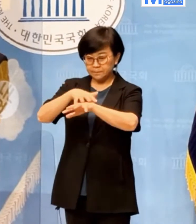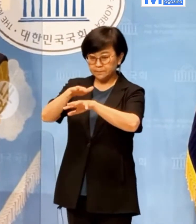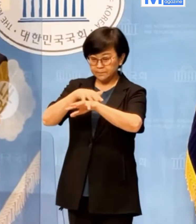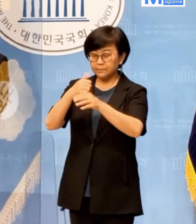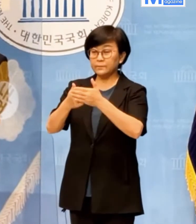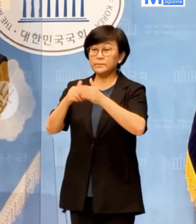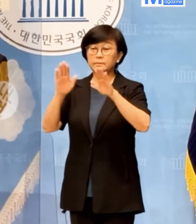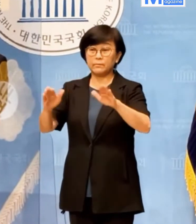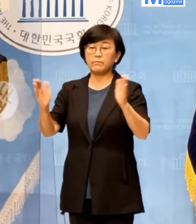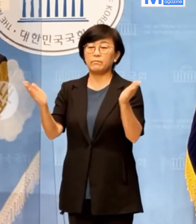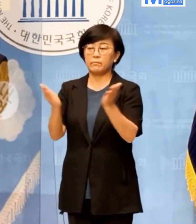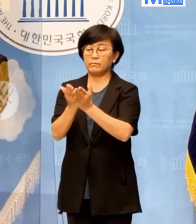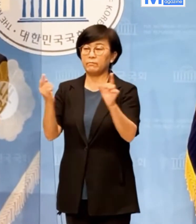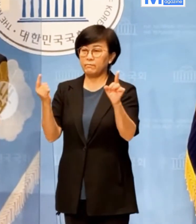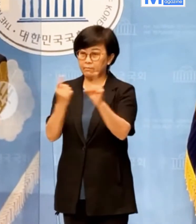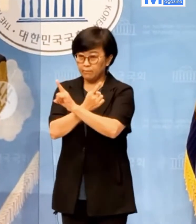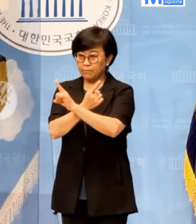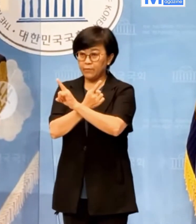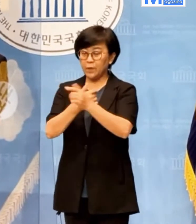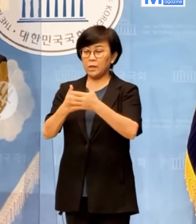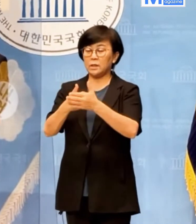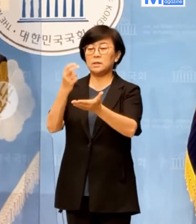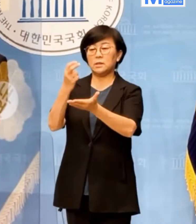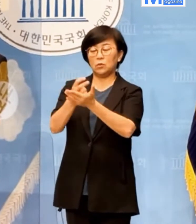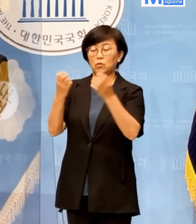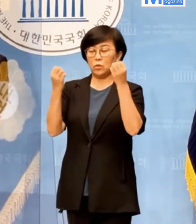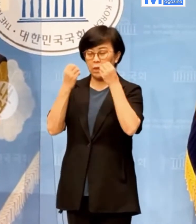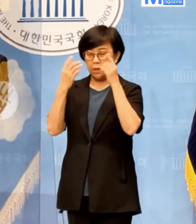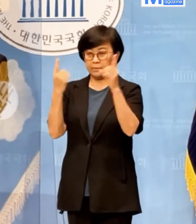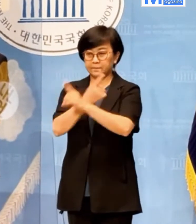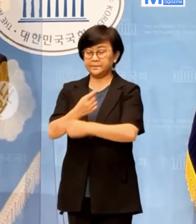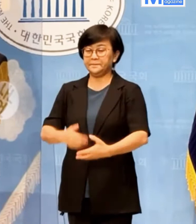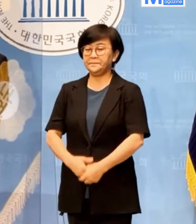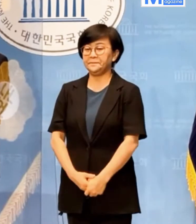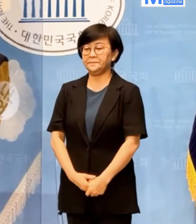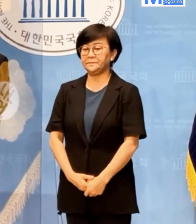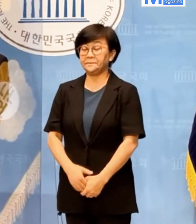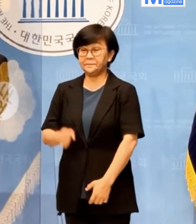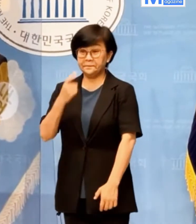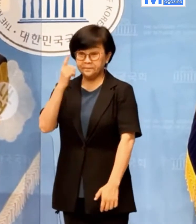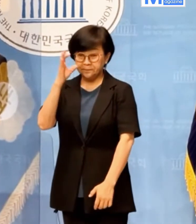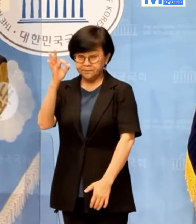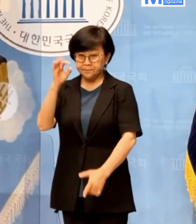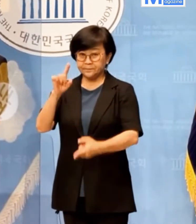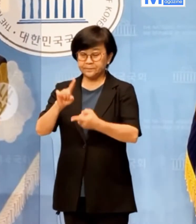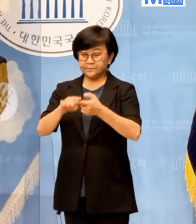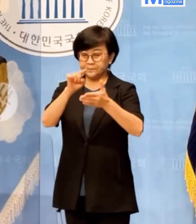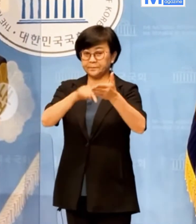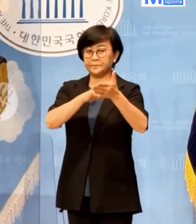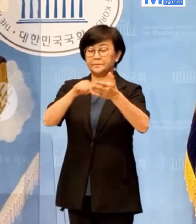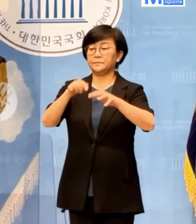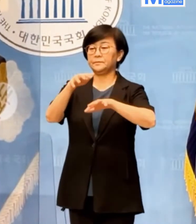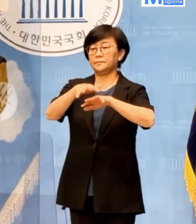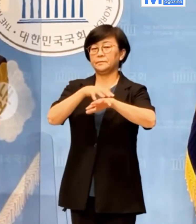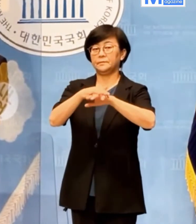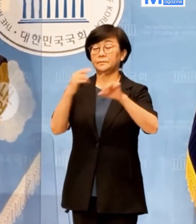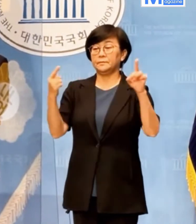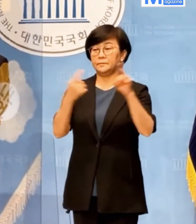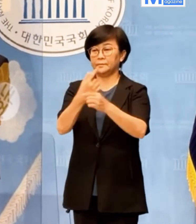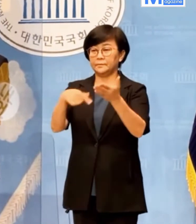실질화하고 고위공무원단 제도도 개혁하겠습니다. 임금과 보상체계의 변화를